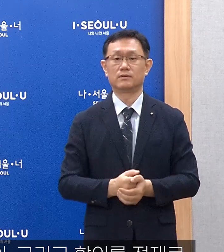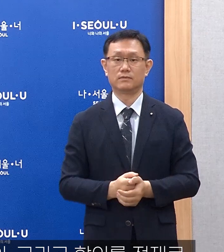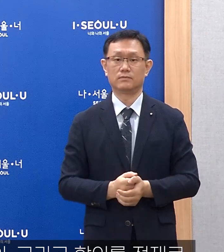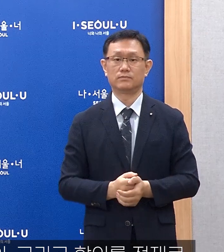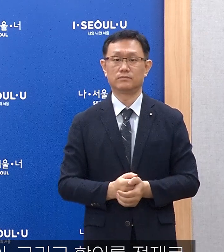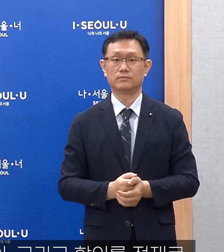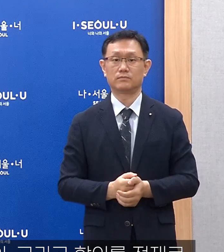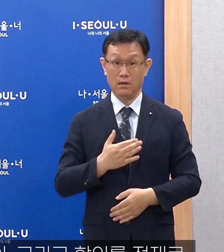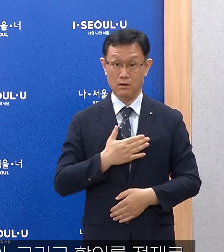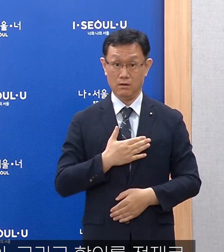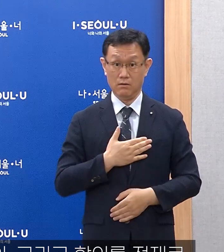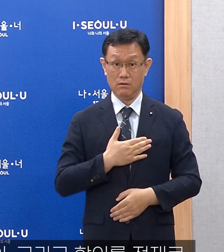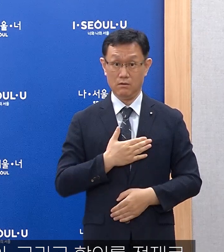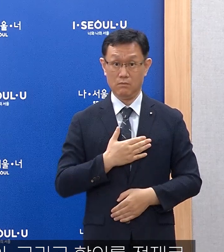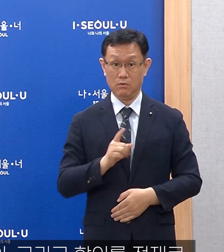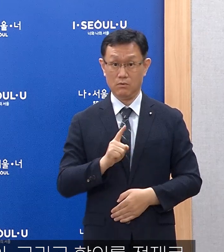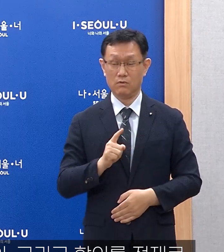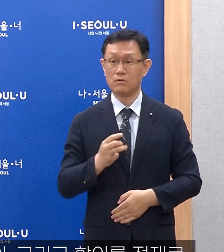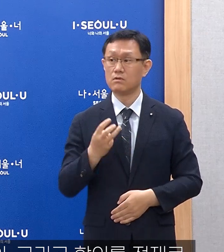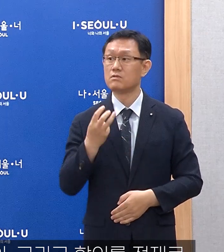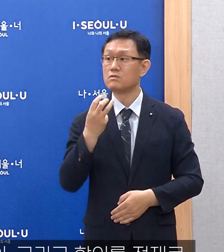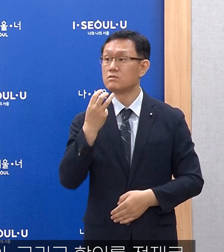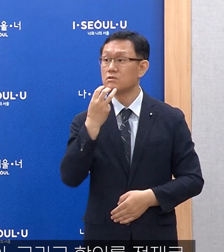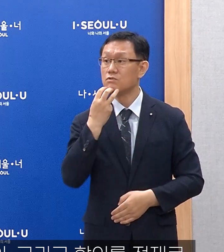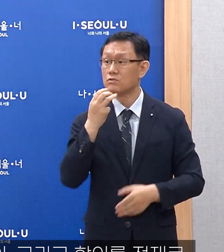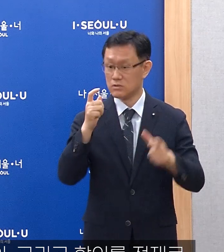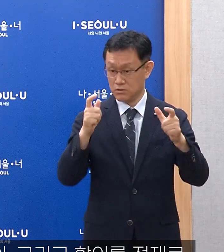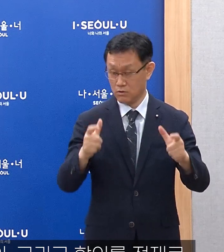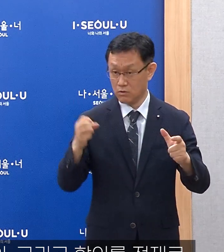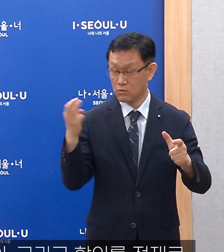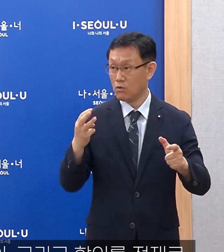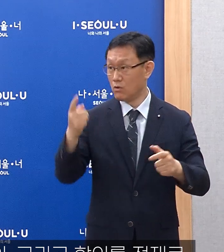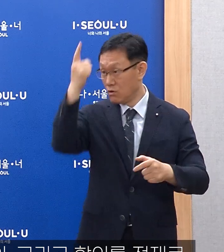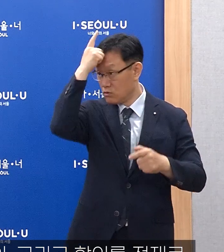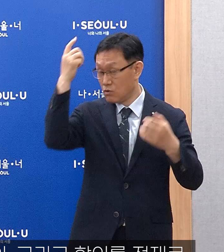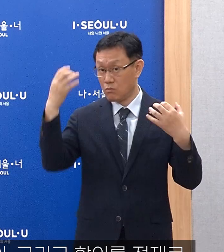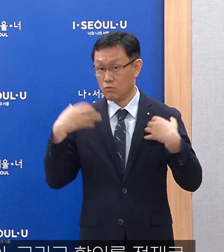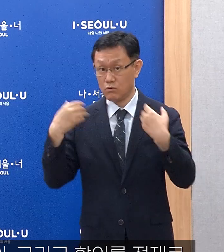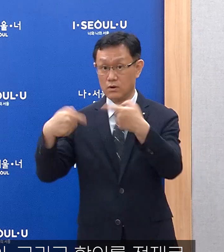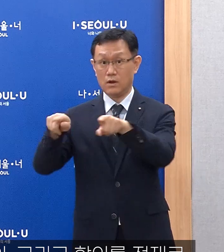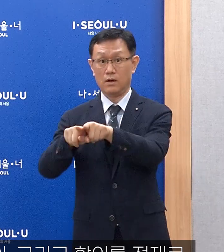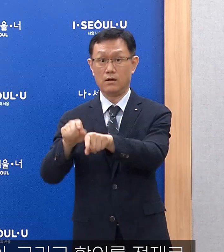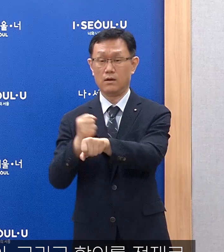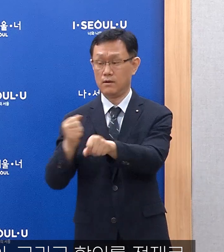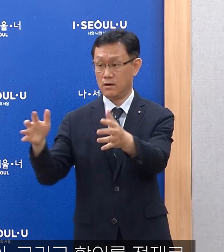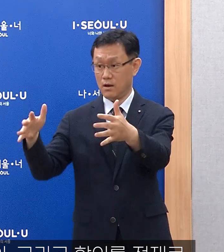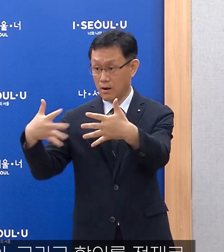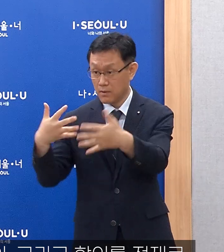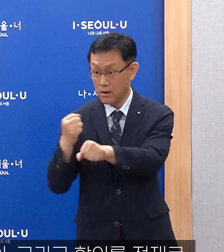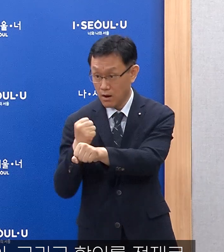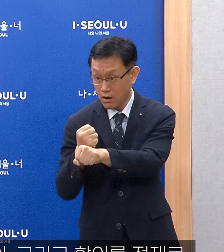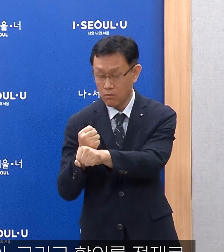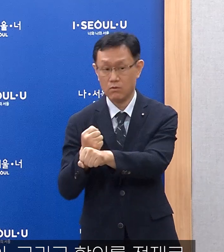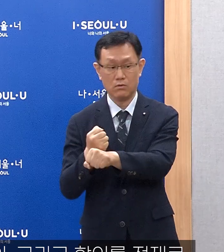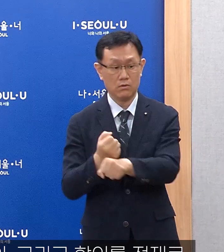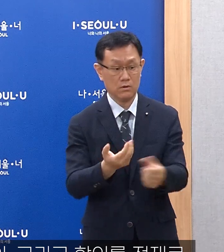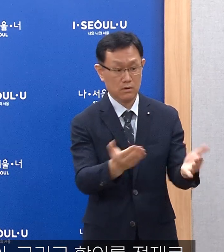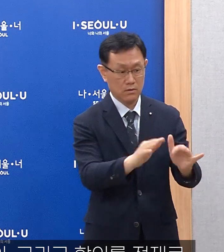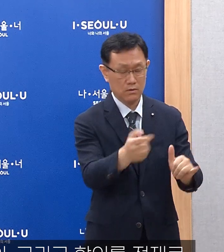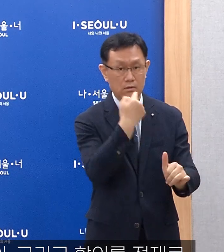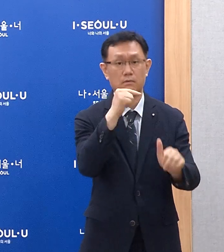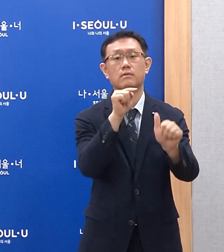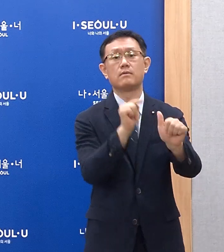저는 취임 직후 중대본과의 협의 그리고 합의를 전제로 방역에 임하라고 관련 부서에 지시한 바